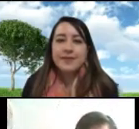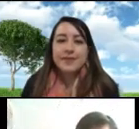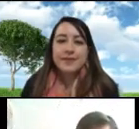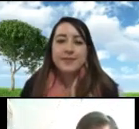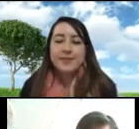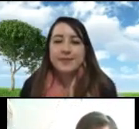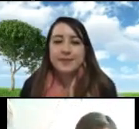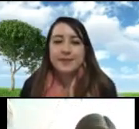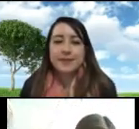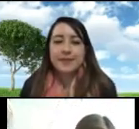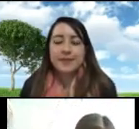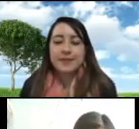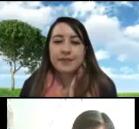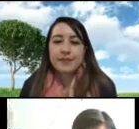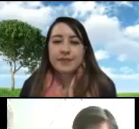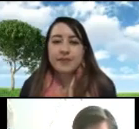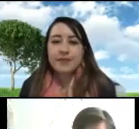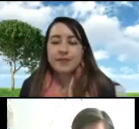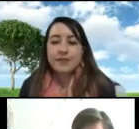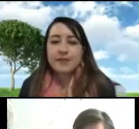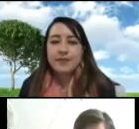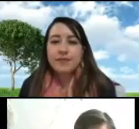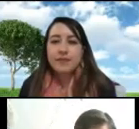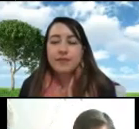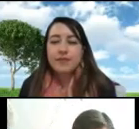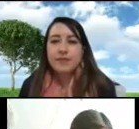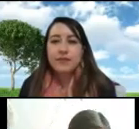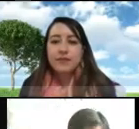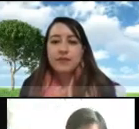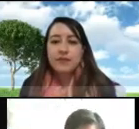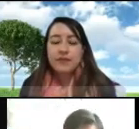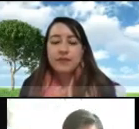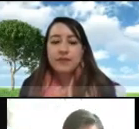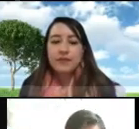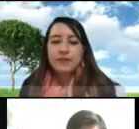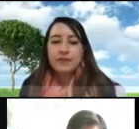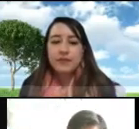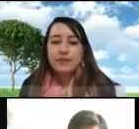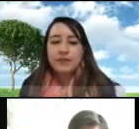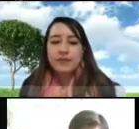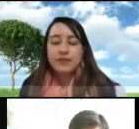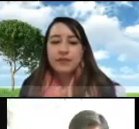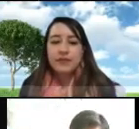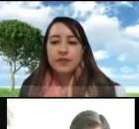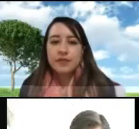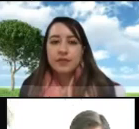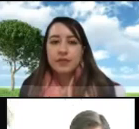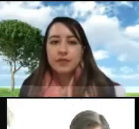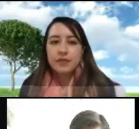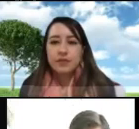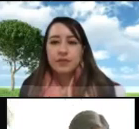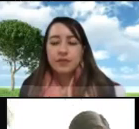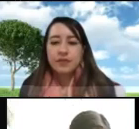Pongan mucha atención. Son ejemplos de un ecosistema acuático y uno terrestre, manglares y lagos, arrecifes de coral